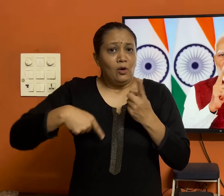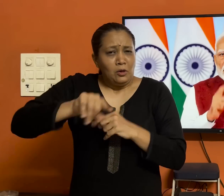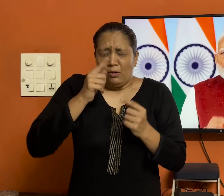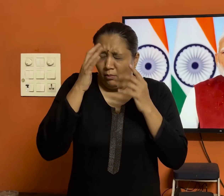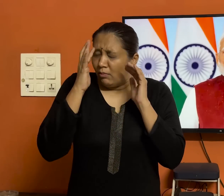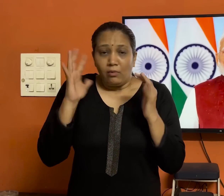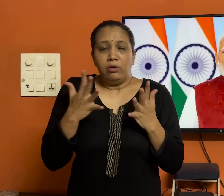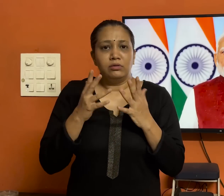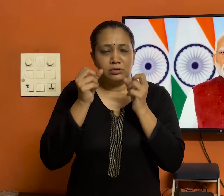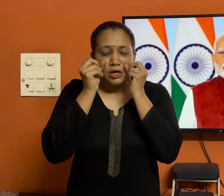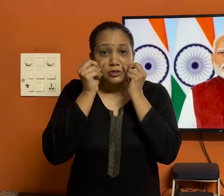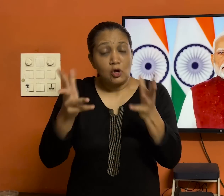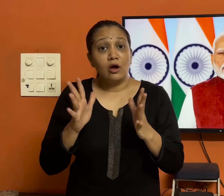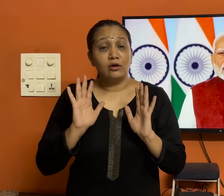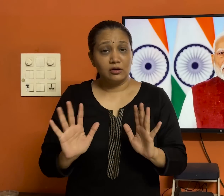झकझोर दिया था।